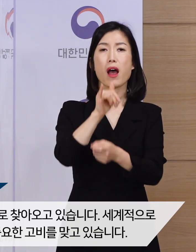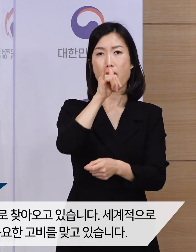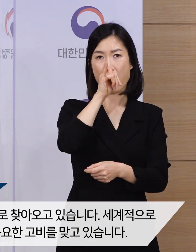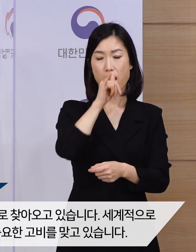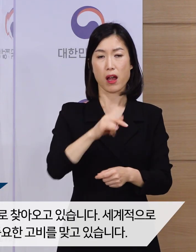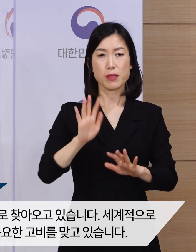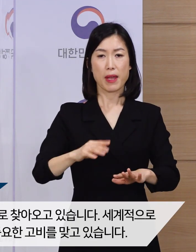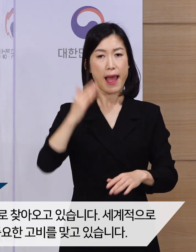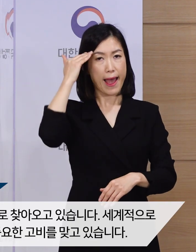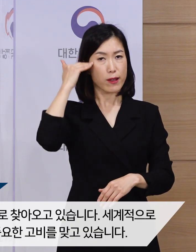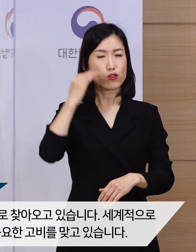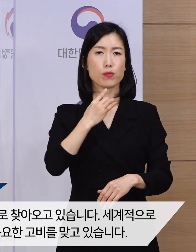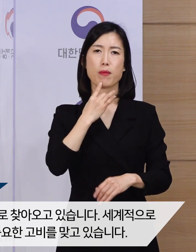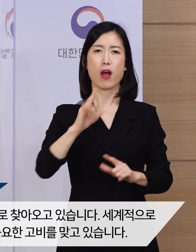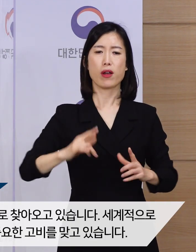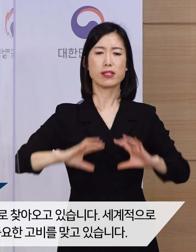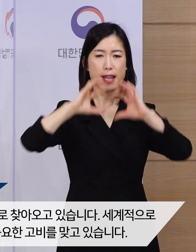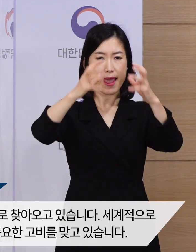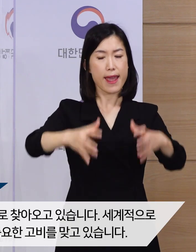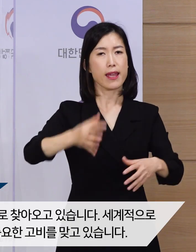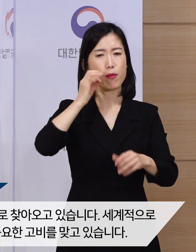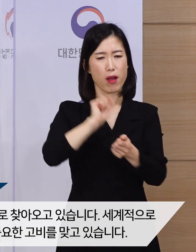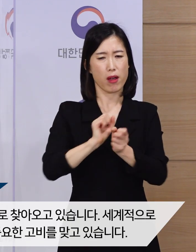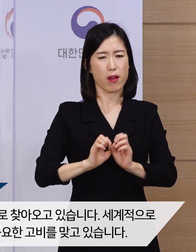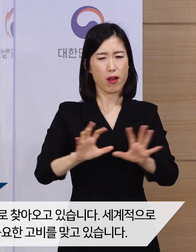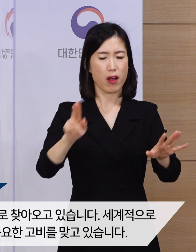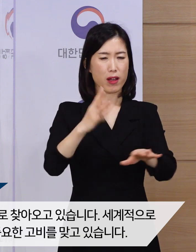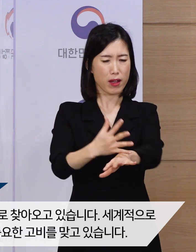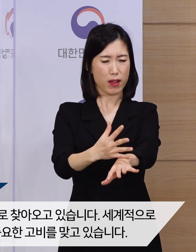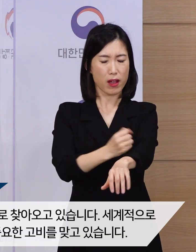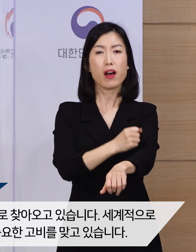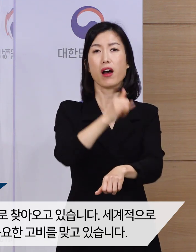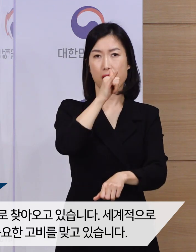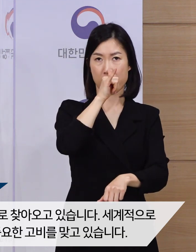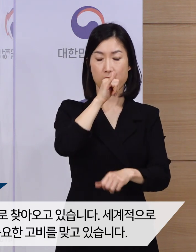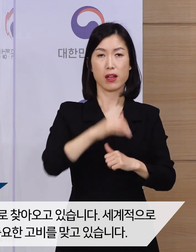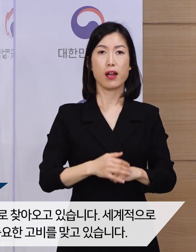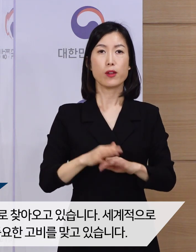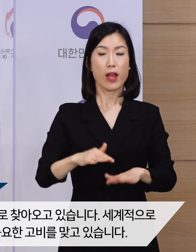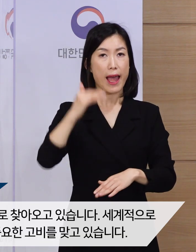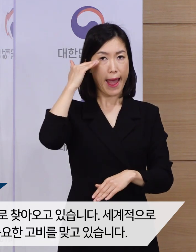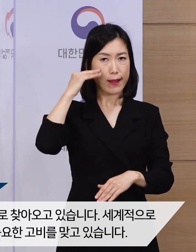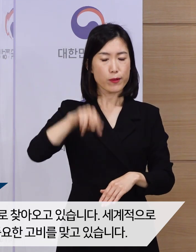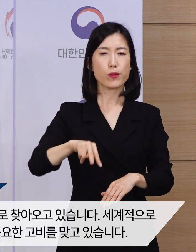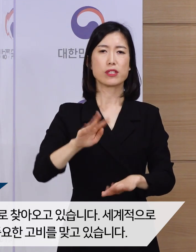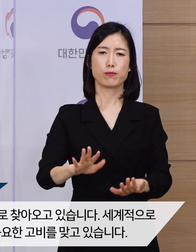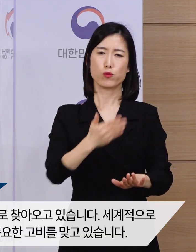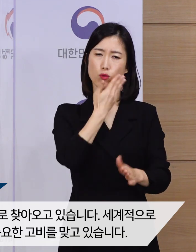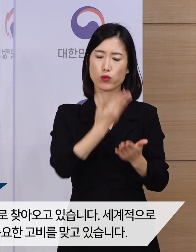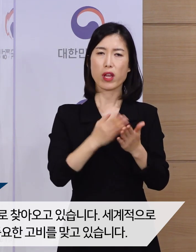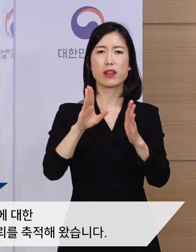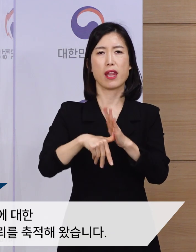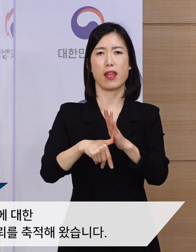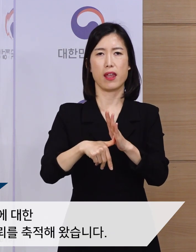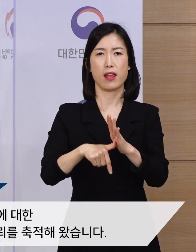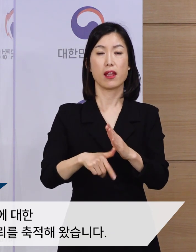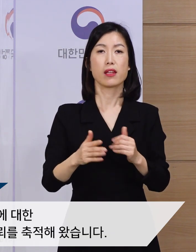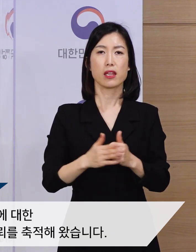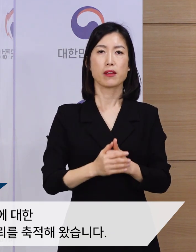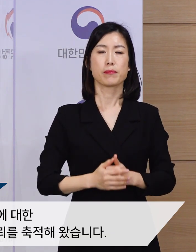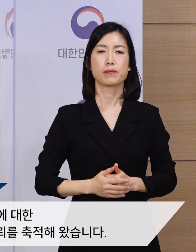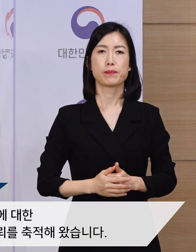세계적으로 끝없는 대유행이 범람하고 있고 우리도 또 한 번의 중요한 고비를 맞고 있습니다.